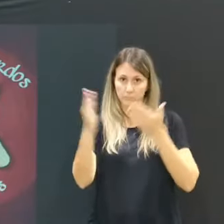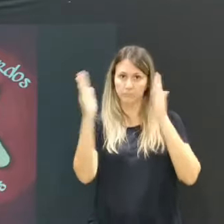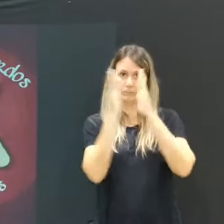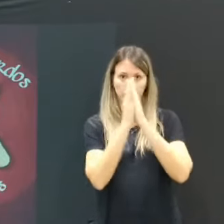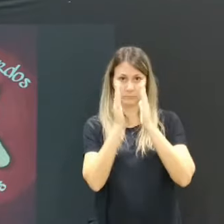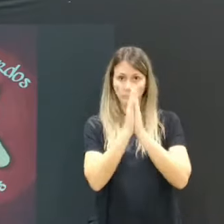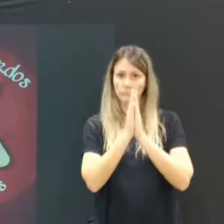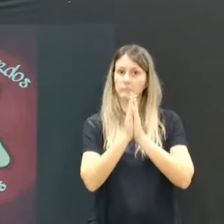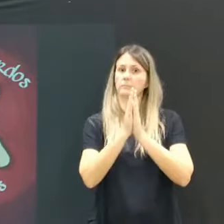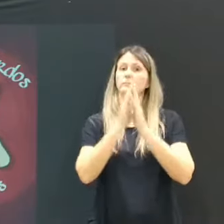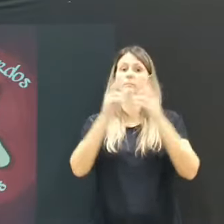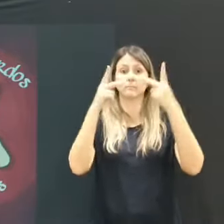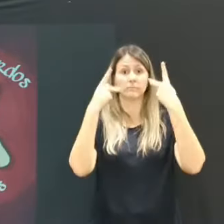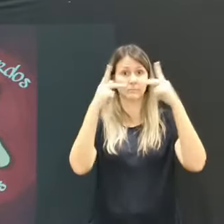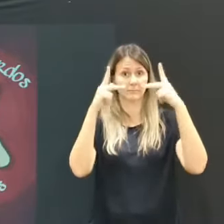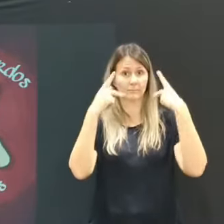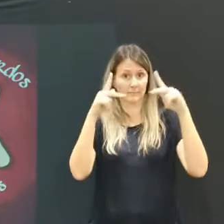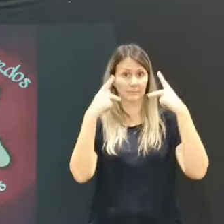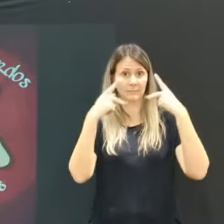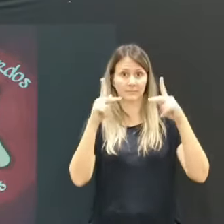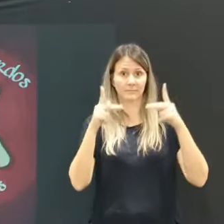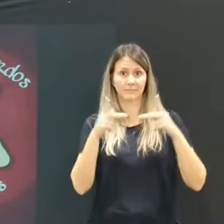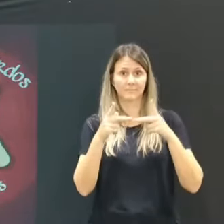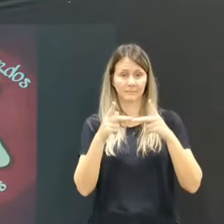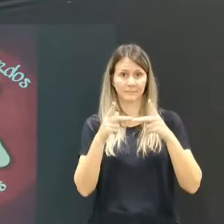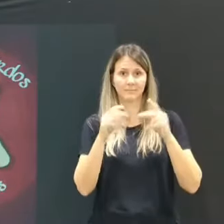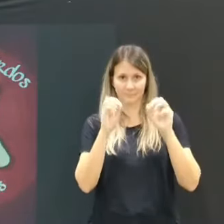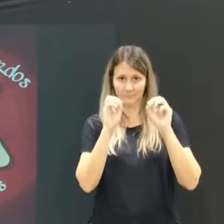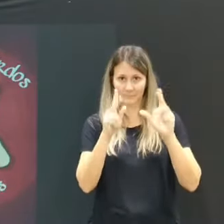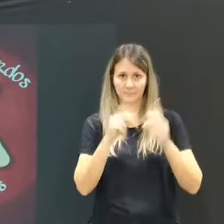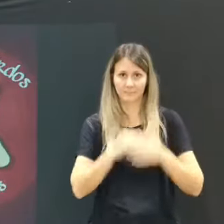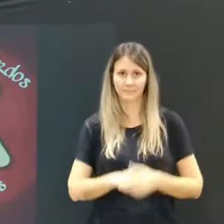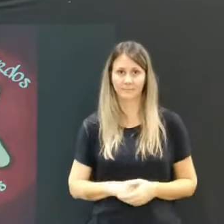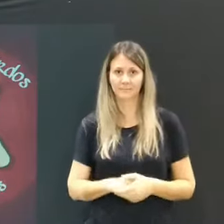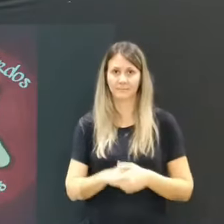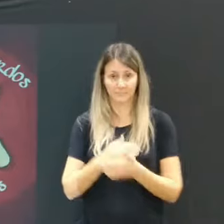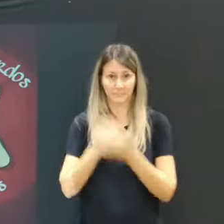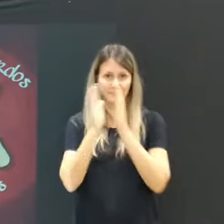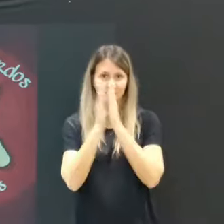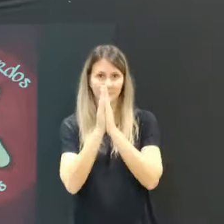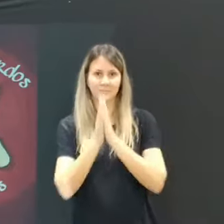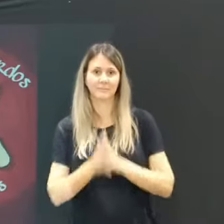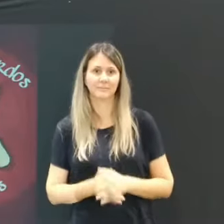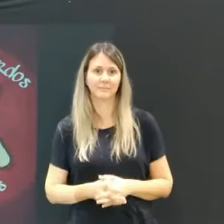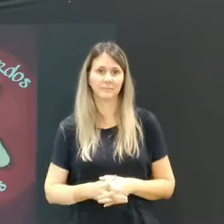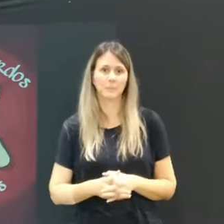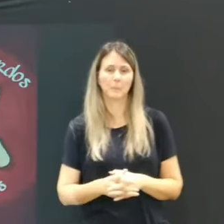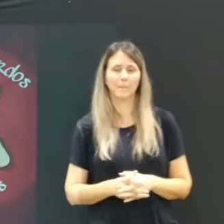Então agora eu quero iniciar com uma oração e depois a gente fazer o estudo da palavra. Ok? Vamos orar então.